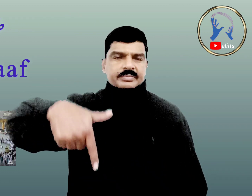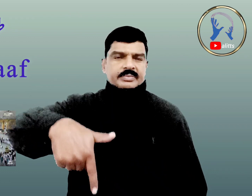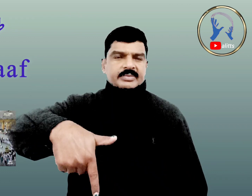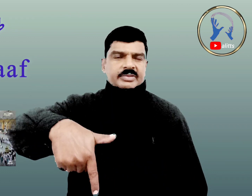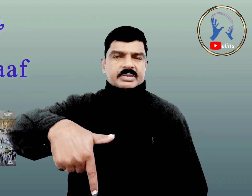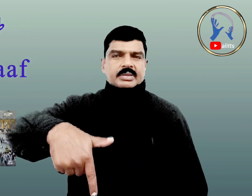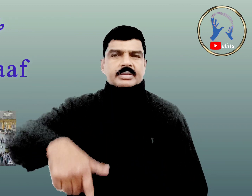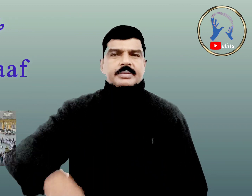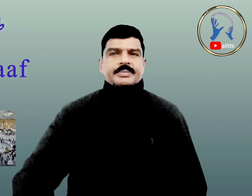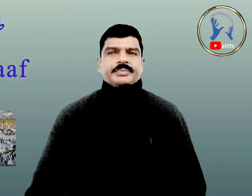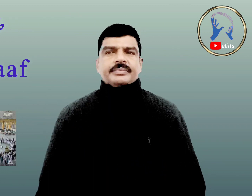سات۔